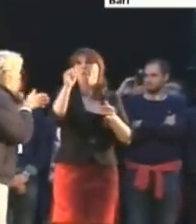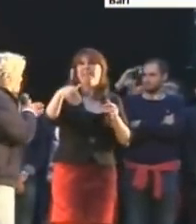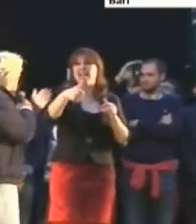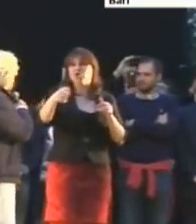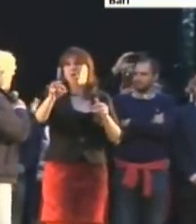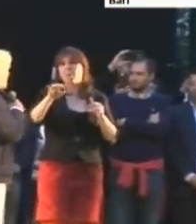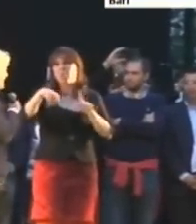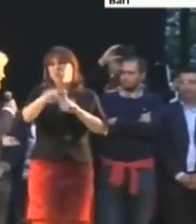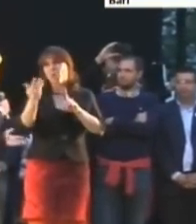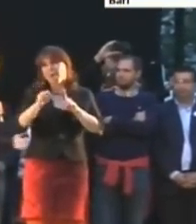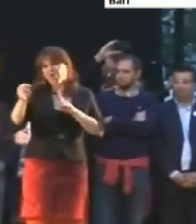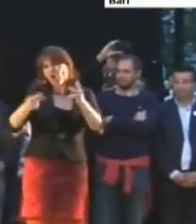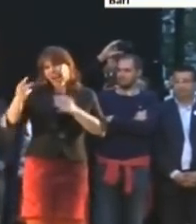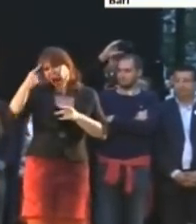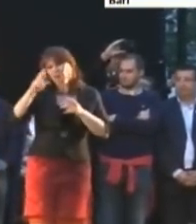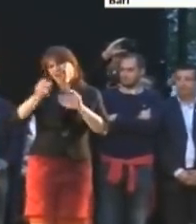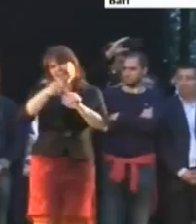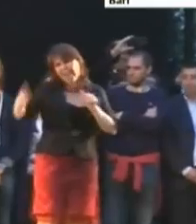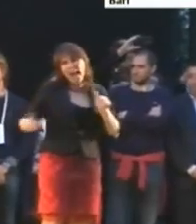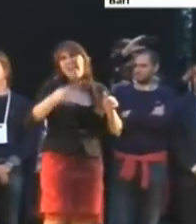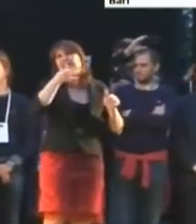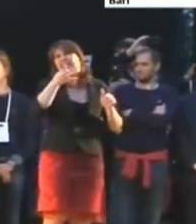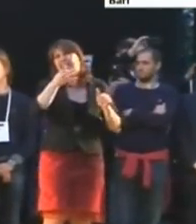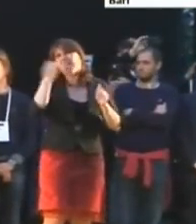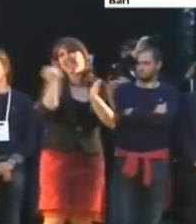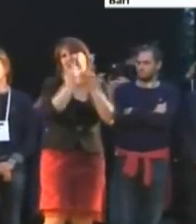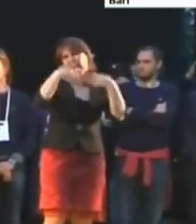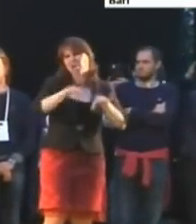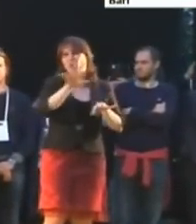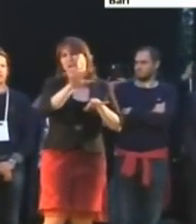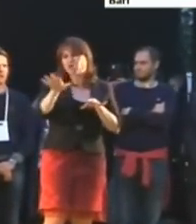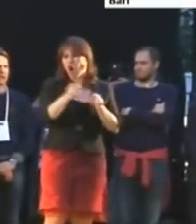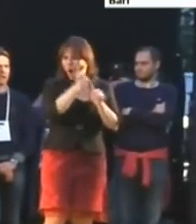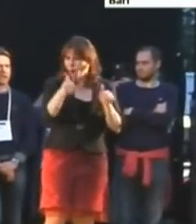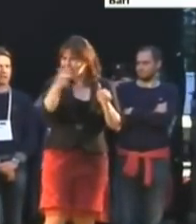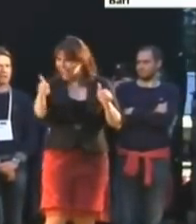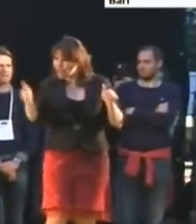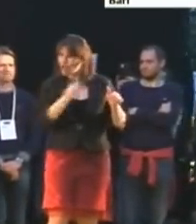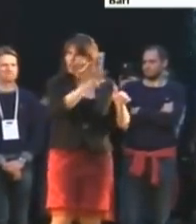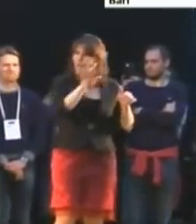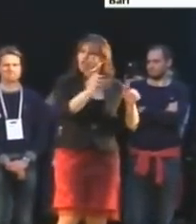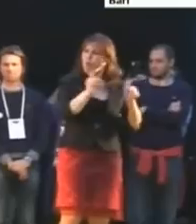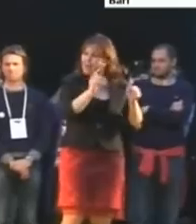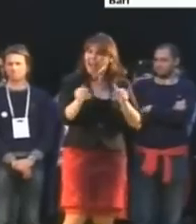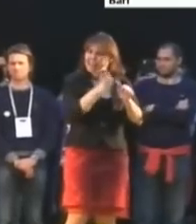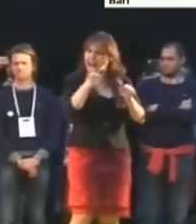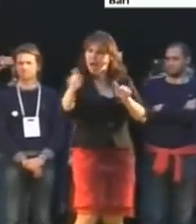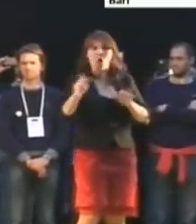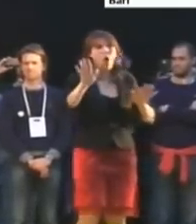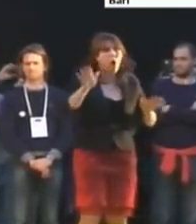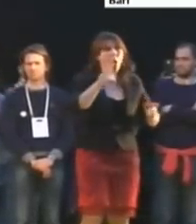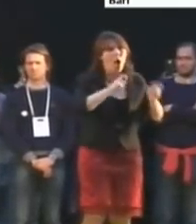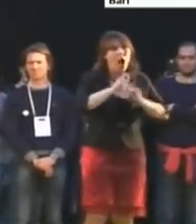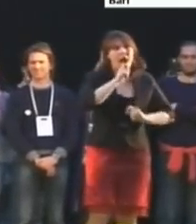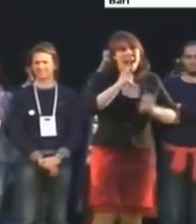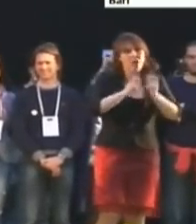1100 miliardi, 5% all'anno per 20 anni, devi tagliare 55 miliardi all'anno per 20 anni. Oh, gli economisti vanno in